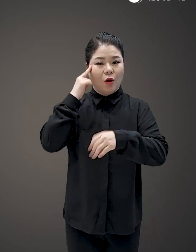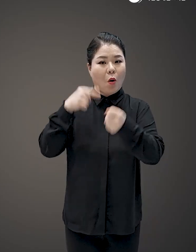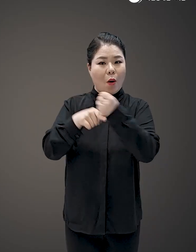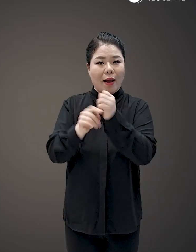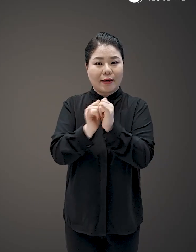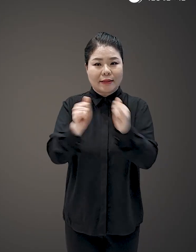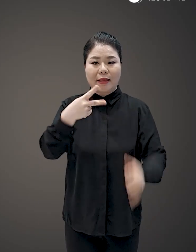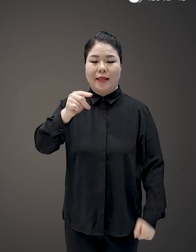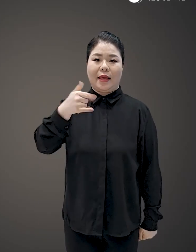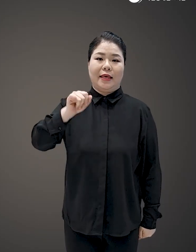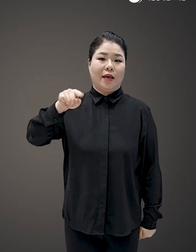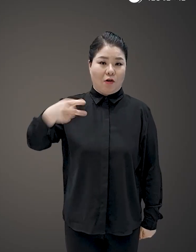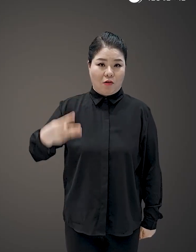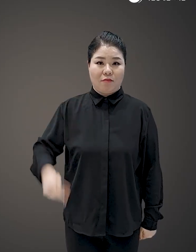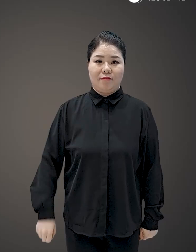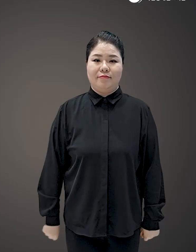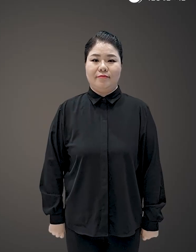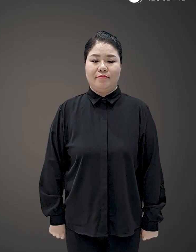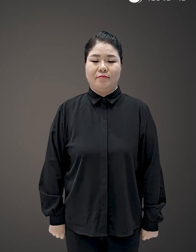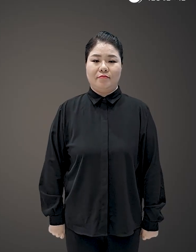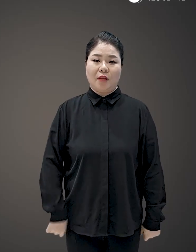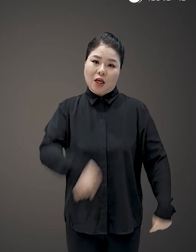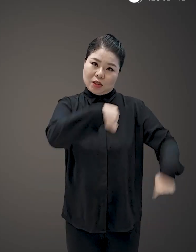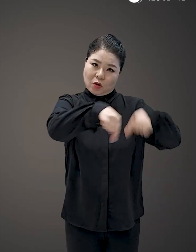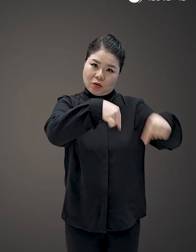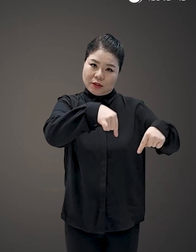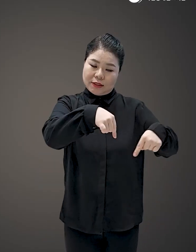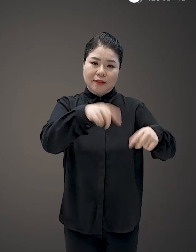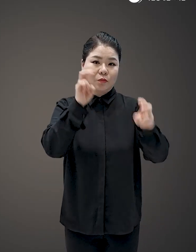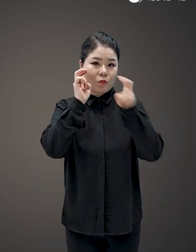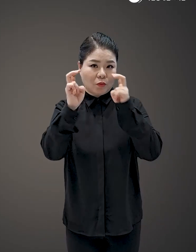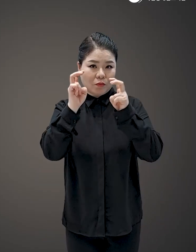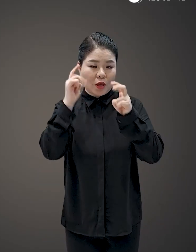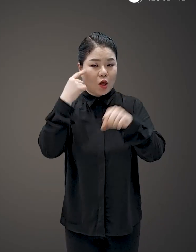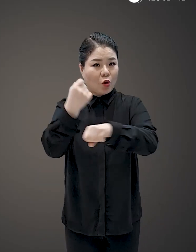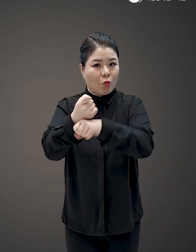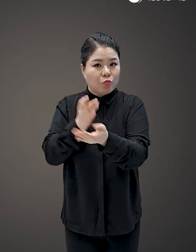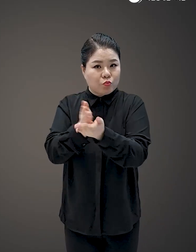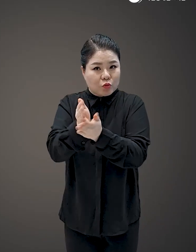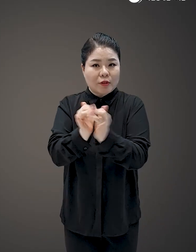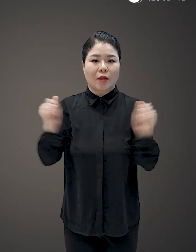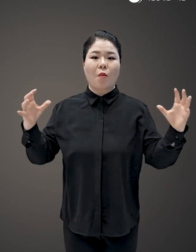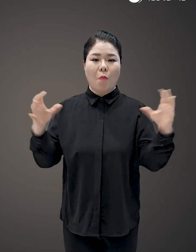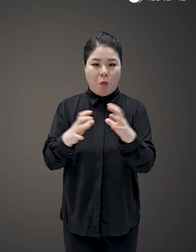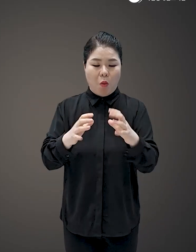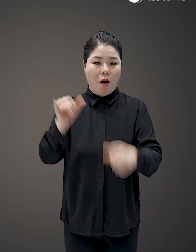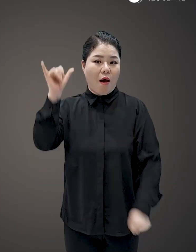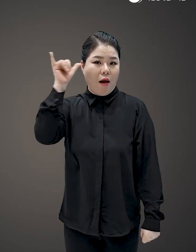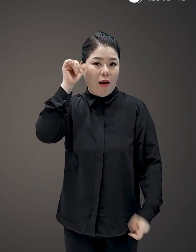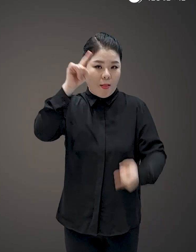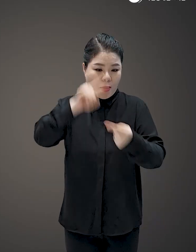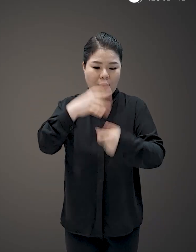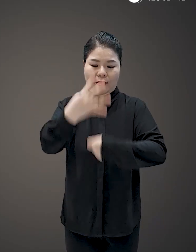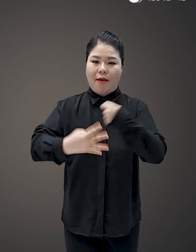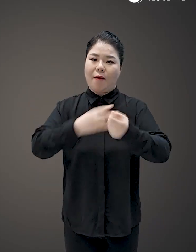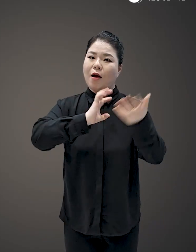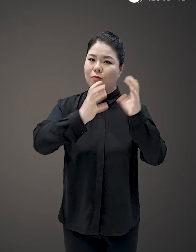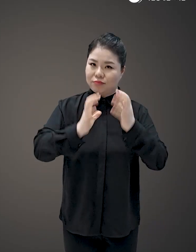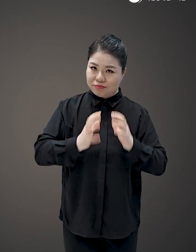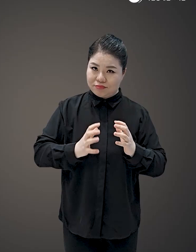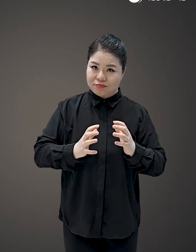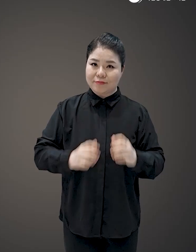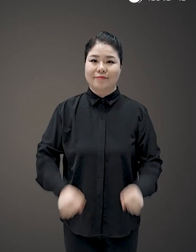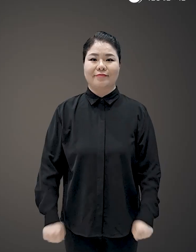과학자 데니얼 허트누커, 정계, 재계, 학계 거인들의 논의 4년에 걸쳐 이루어진 AI